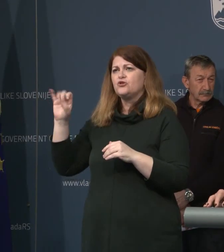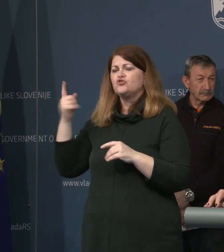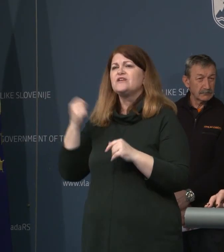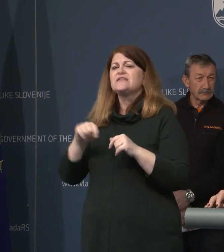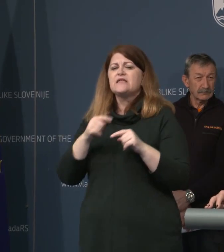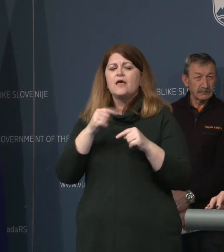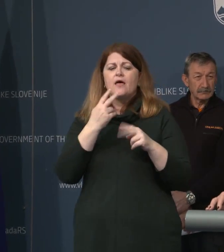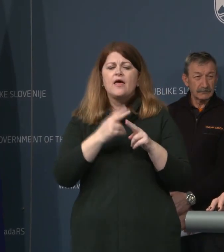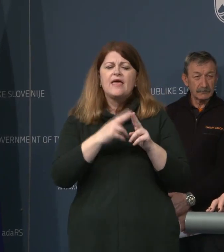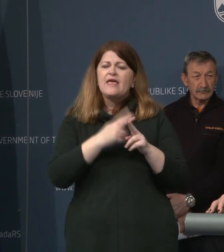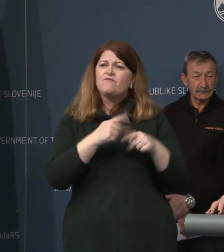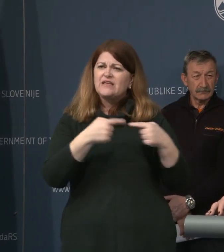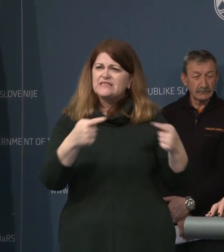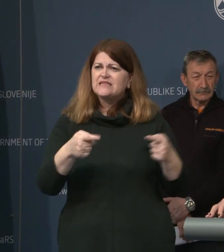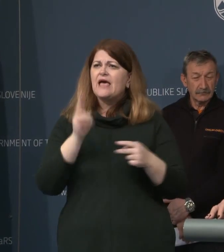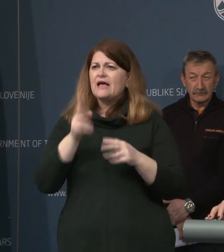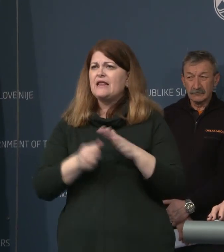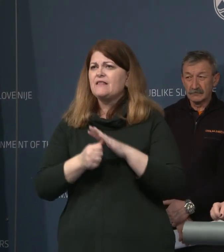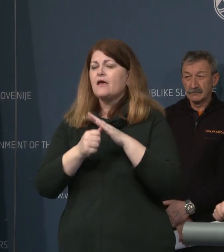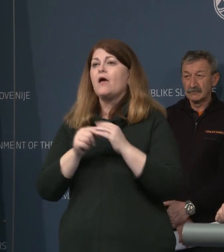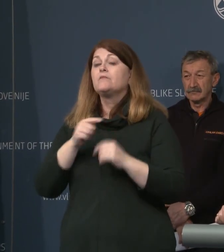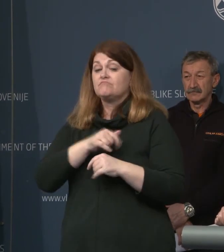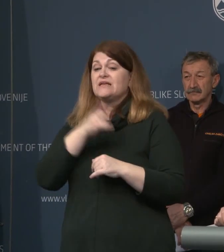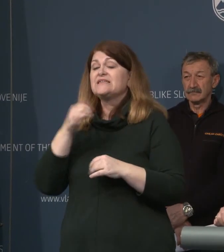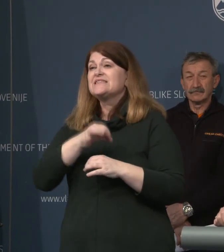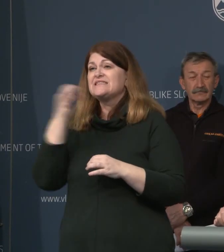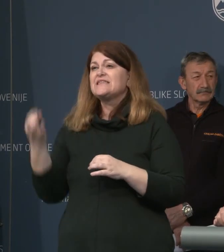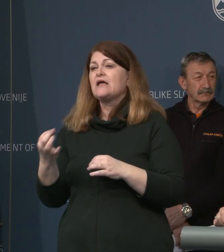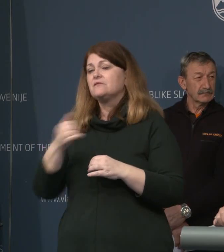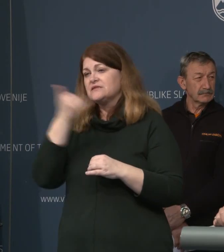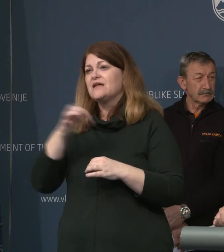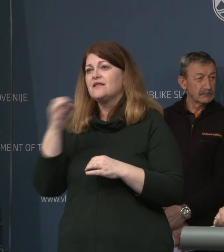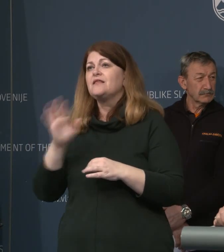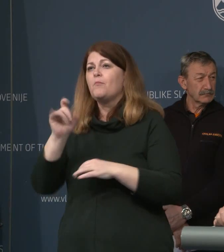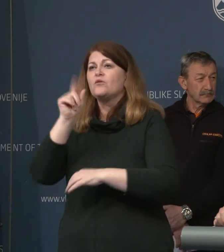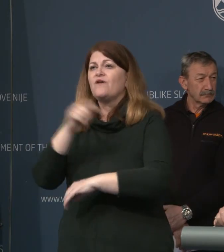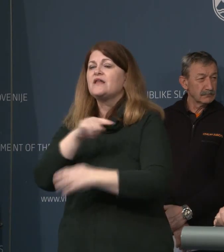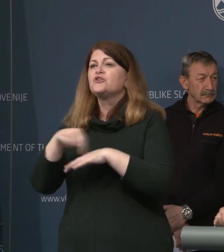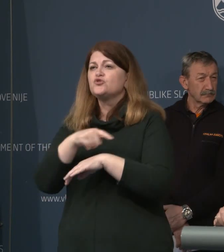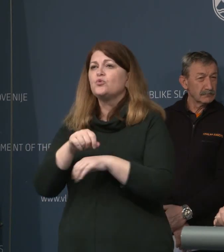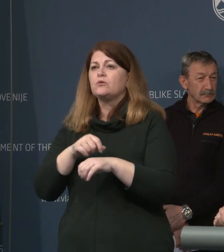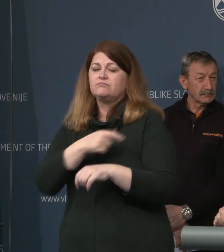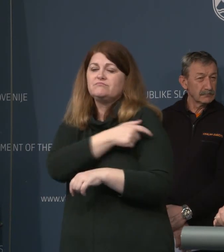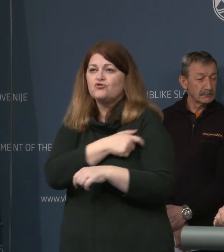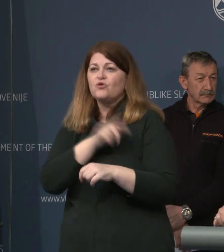infekcijske klinike UKC. Sicer zadnje dni, po 12 ur na dan, dežurna v vladnem kontaktnem